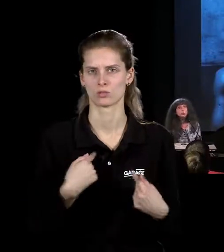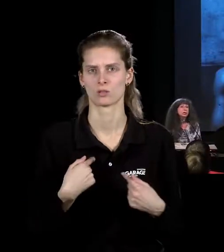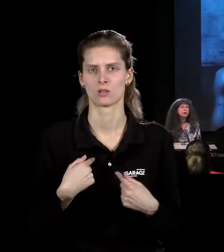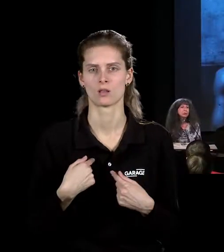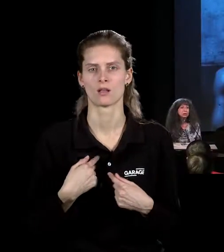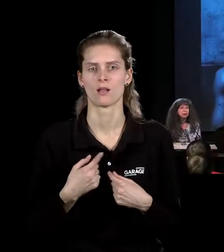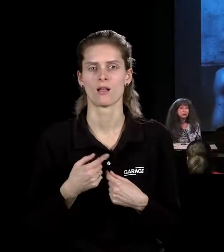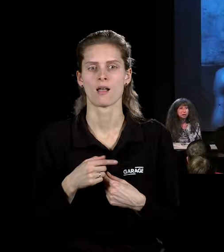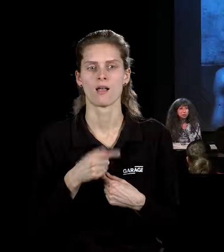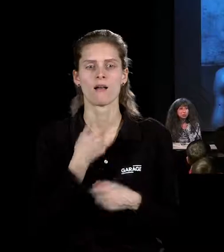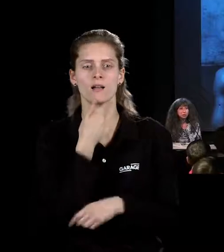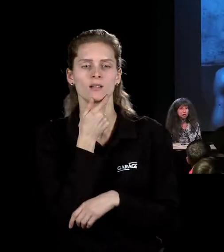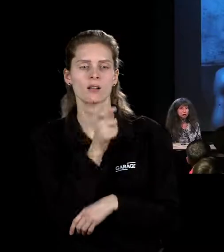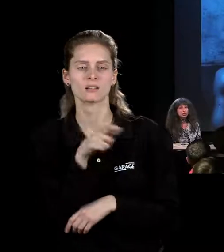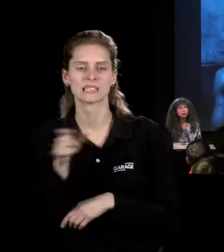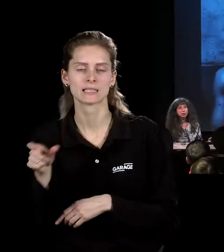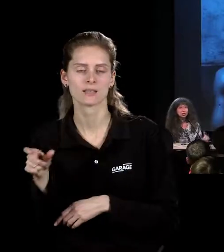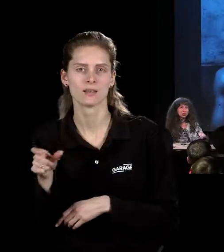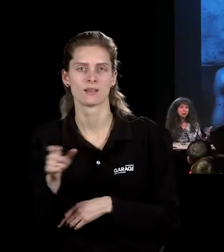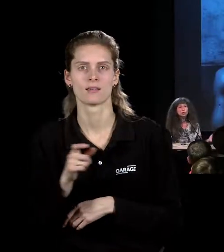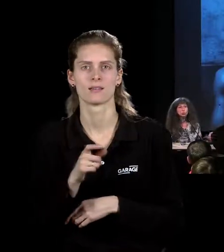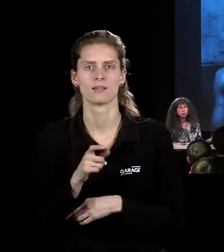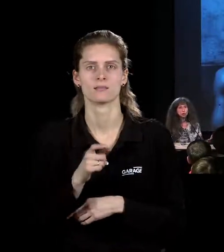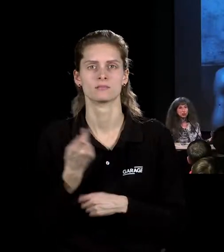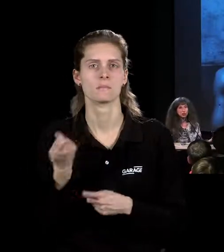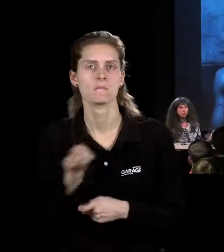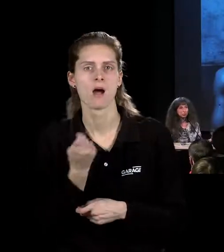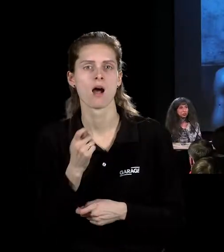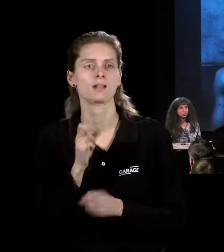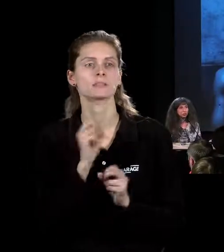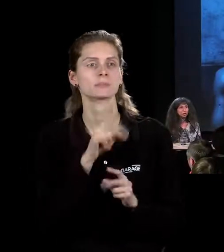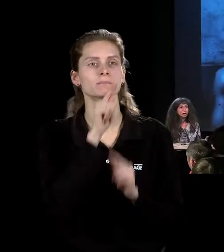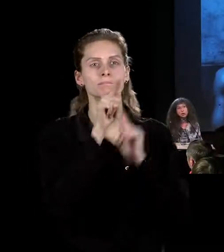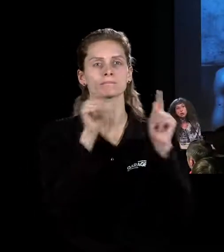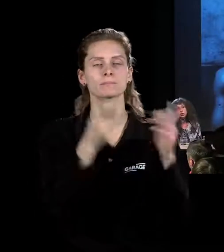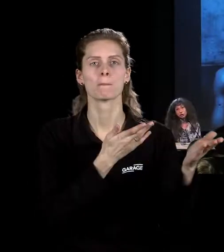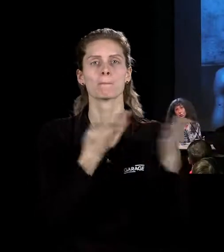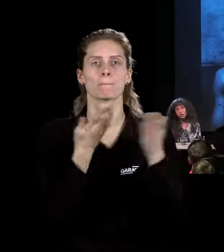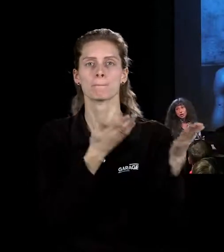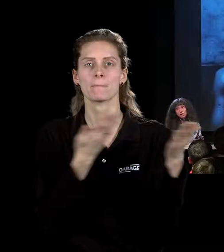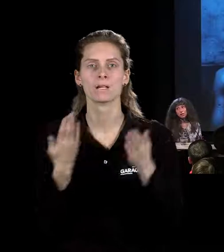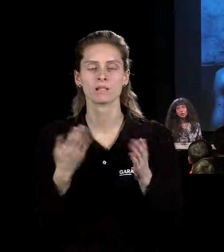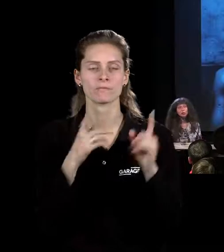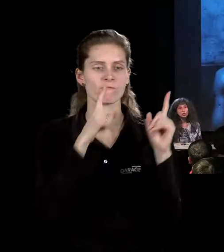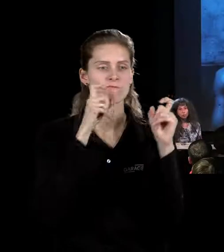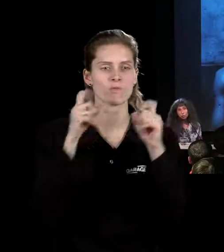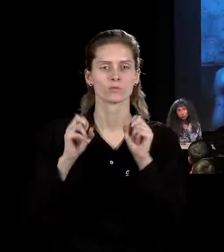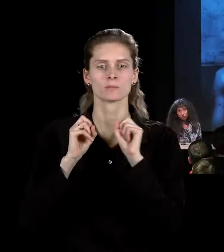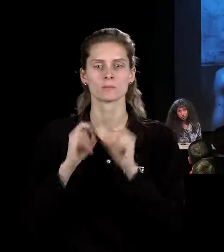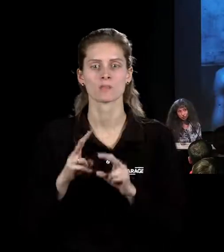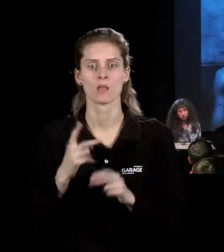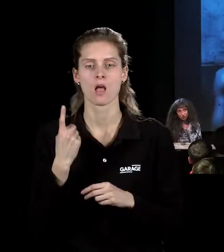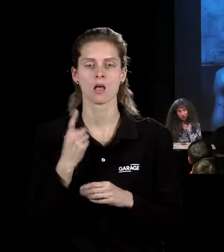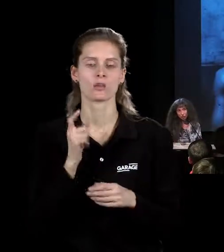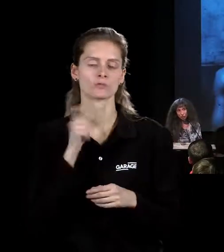с небольшим количеством зрителей, которые, то есть не зрители, а приглашенный круг зрителей, которые его фотографируют, с одним несчастным случайным